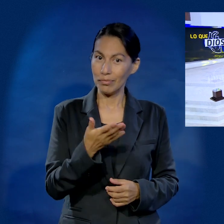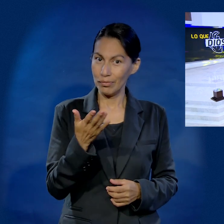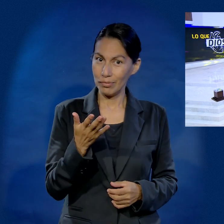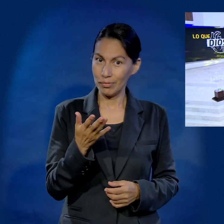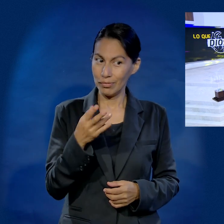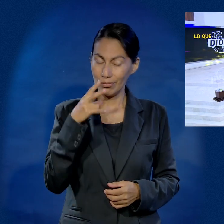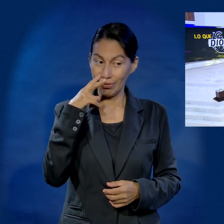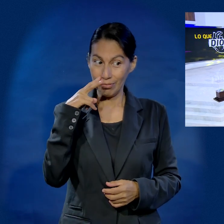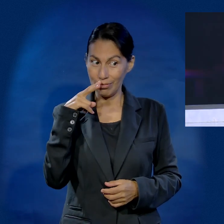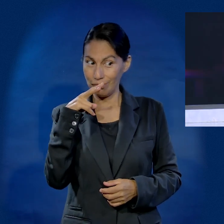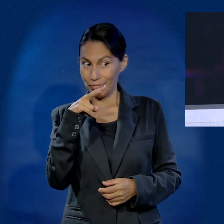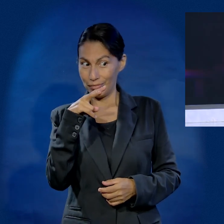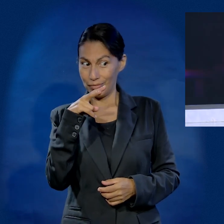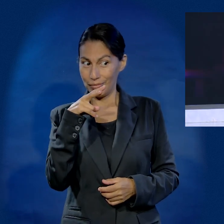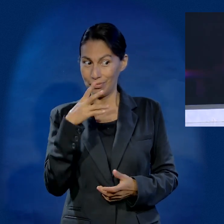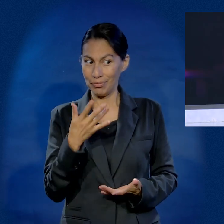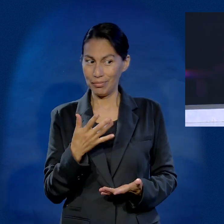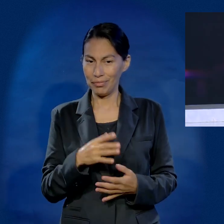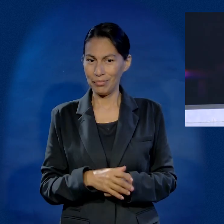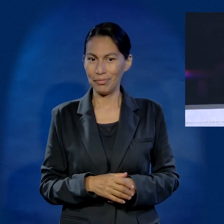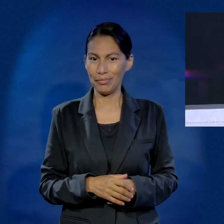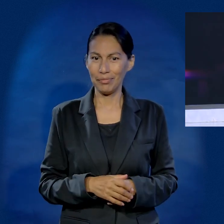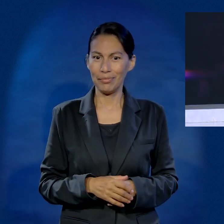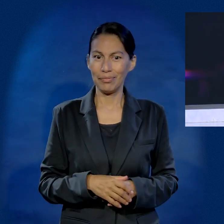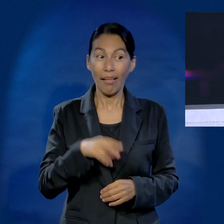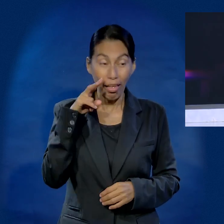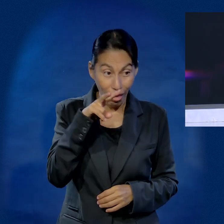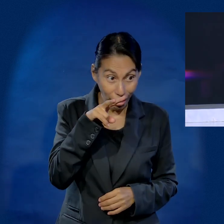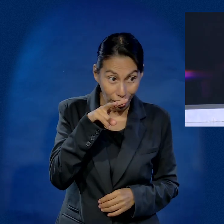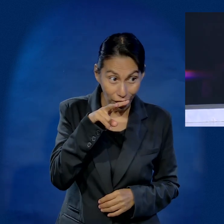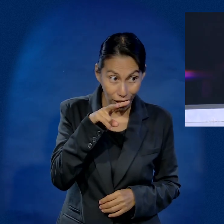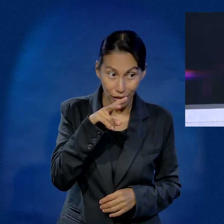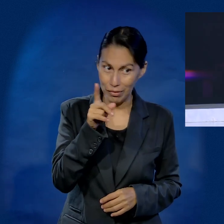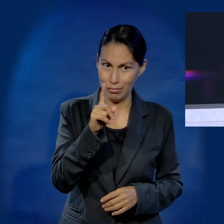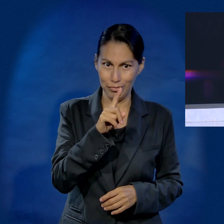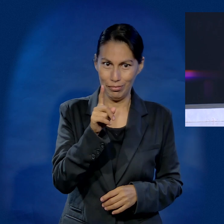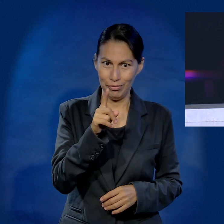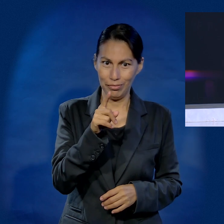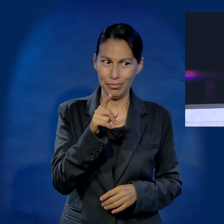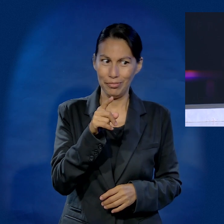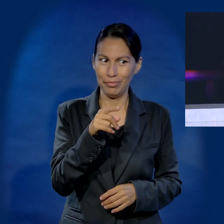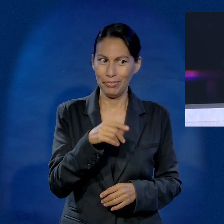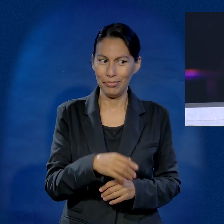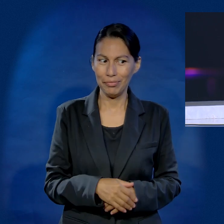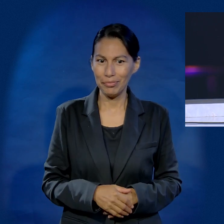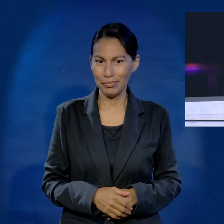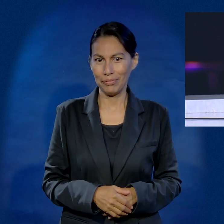distancia. Busca un espacio para clavarle la mirada discretamente.